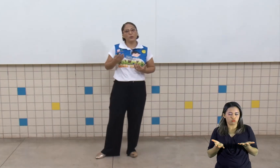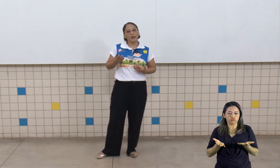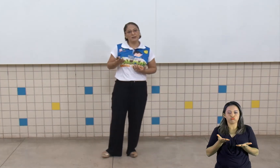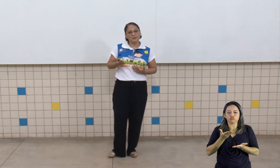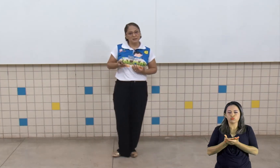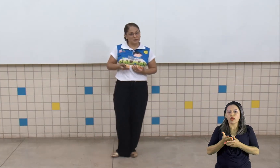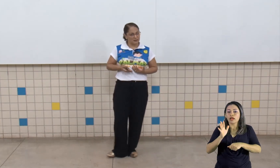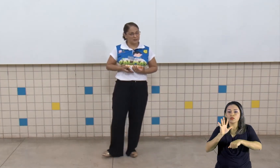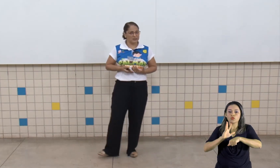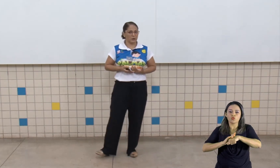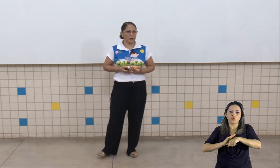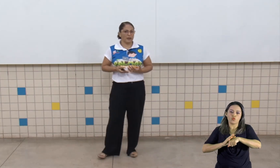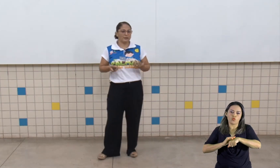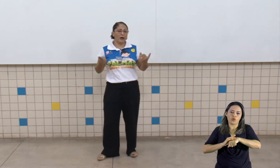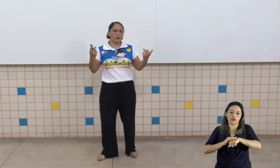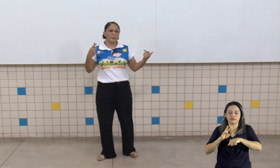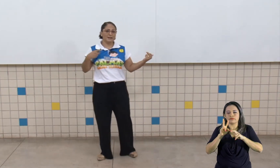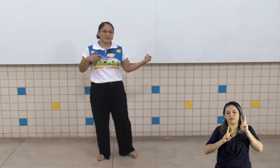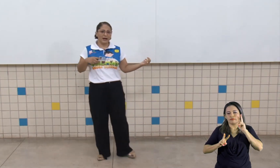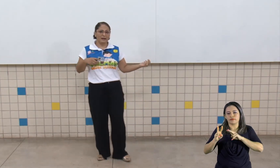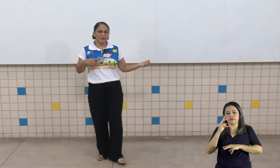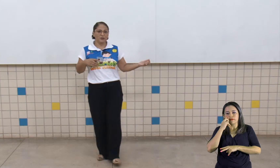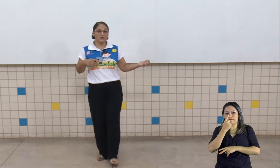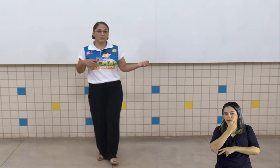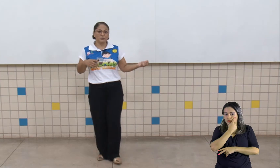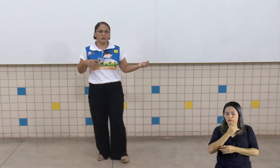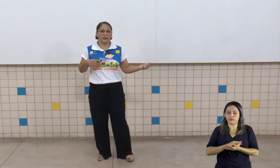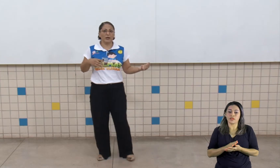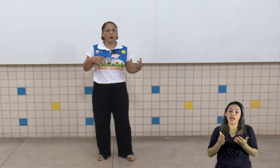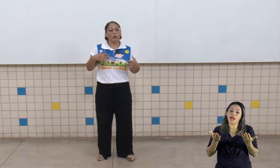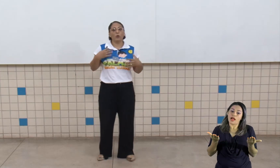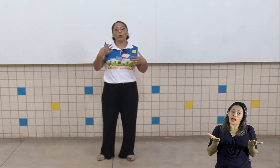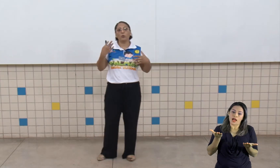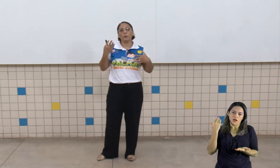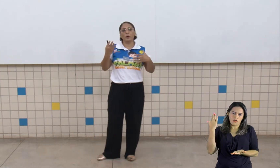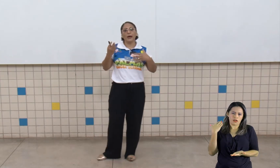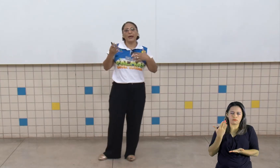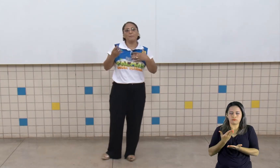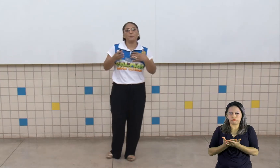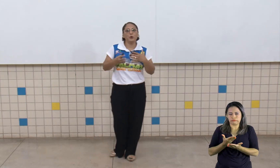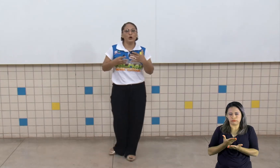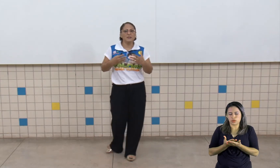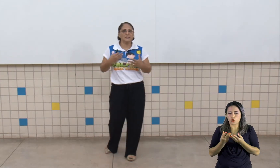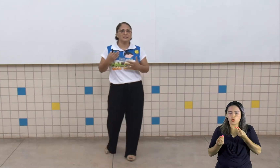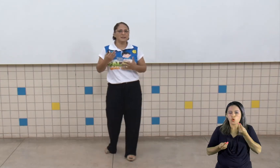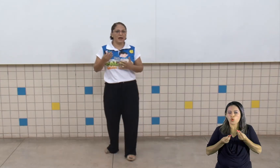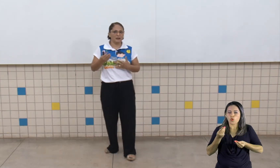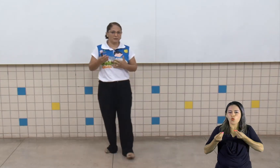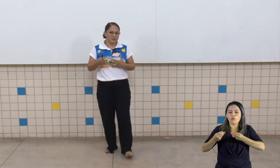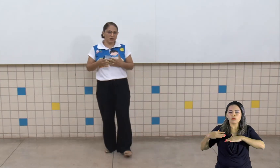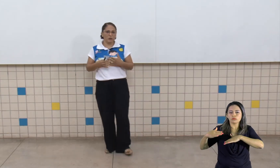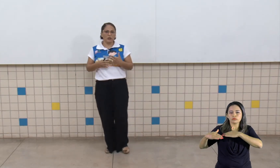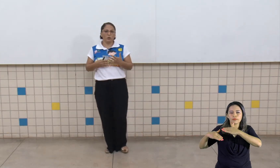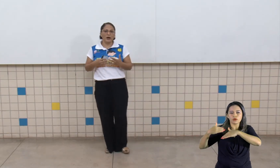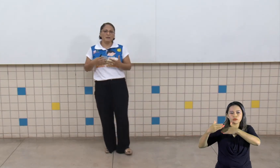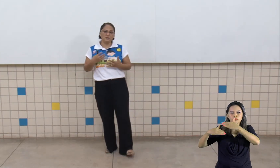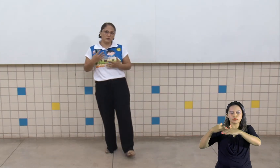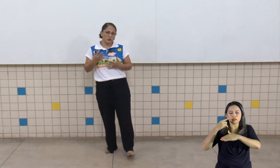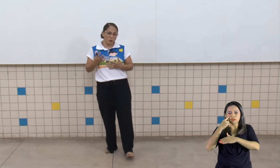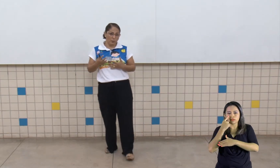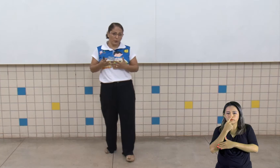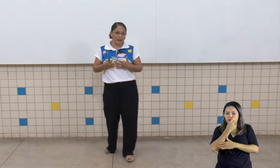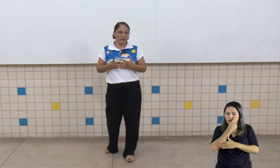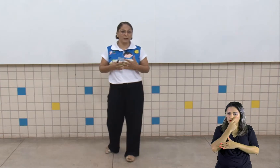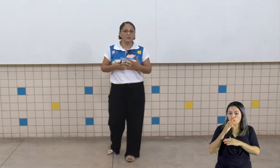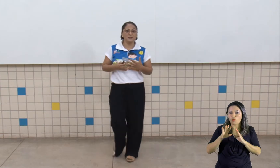das doenças da visão. Na aula passada, nós vimos o quê? Como é processada a visão e quais são